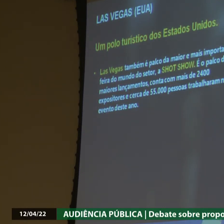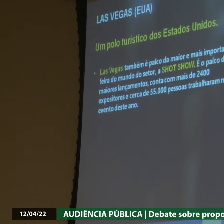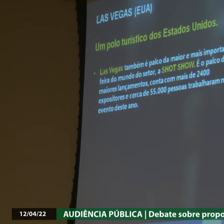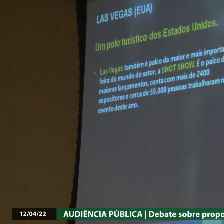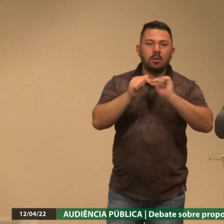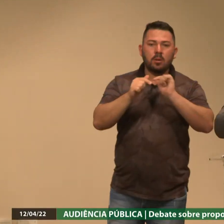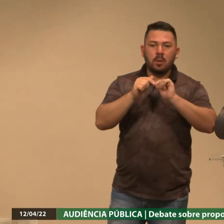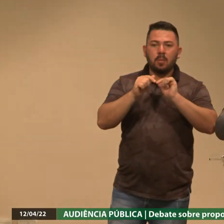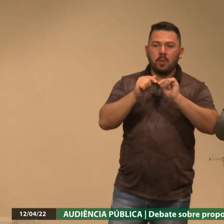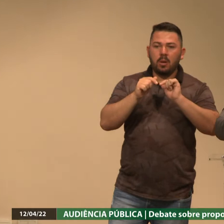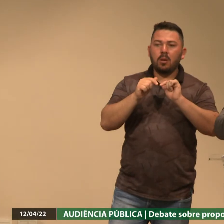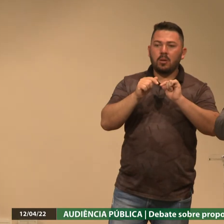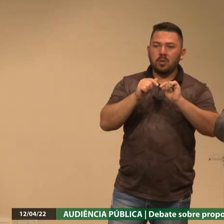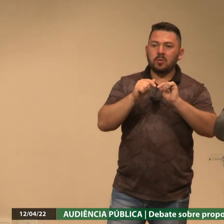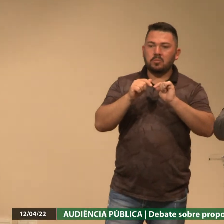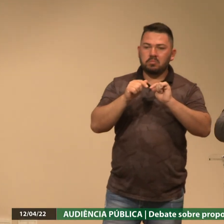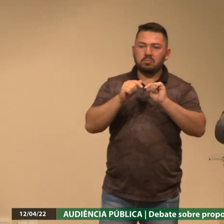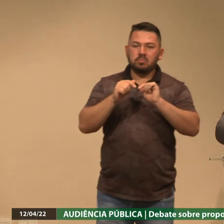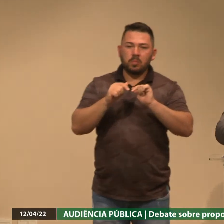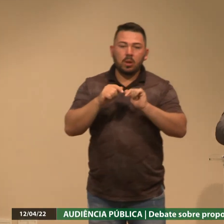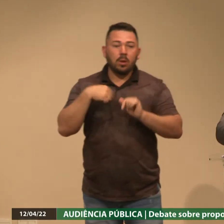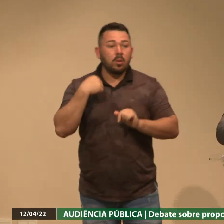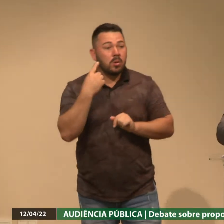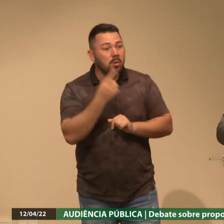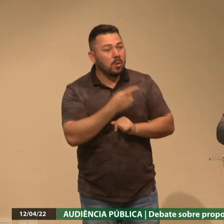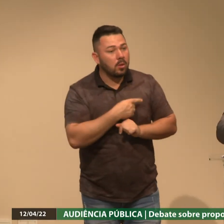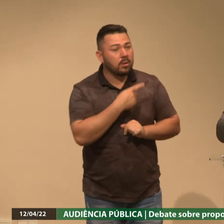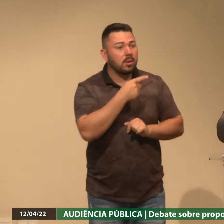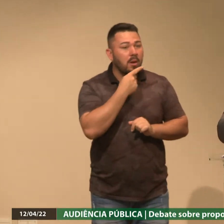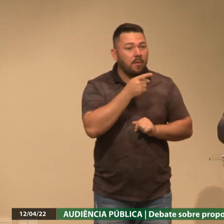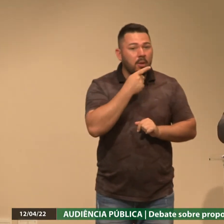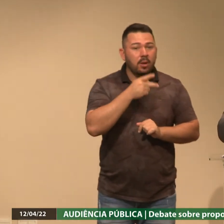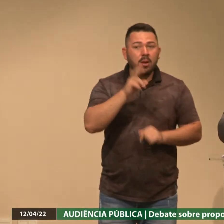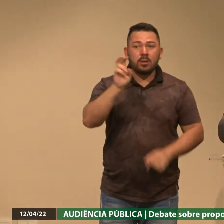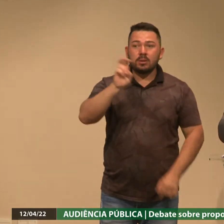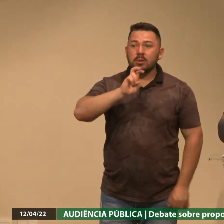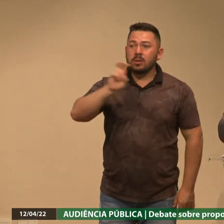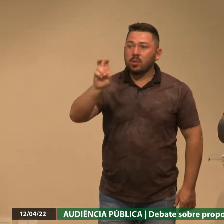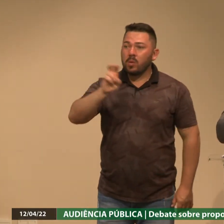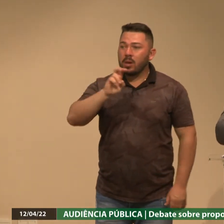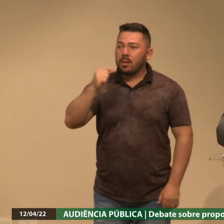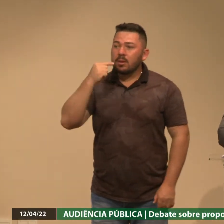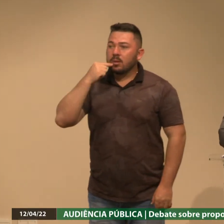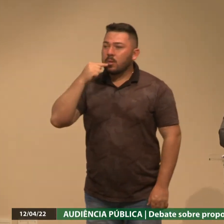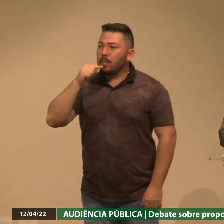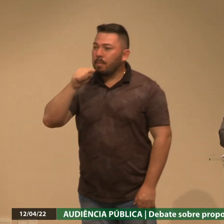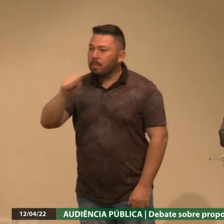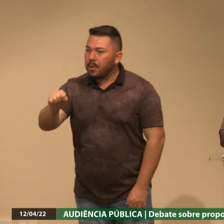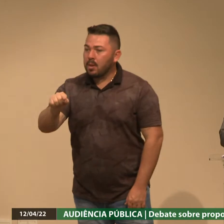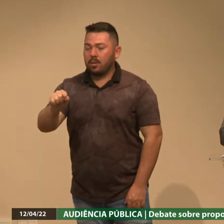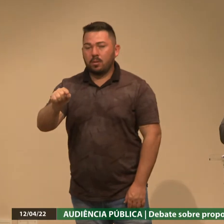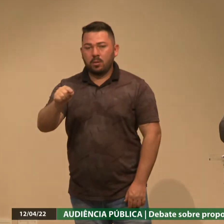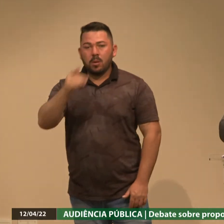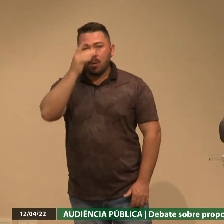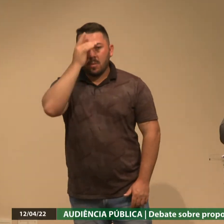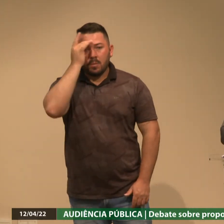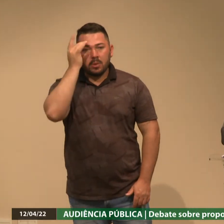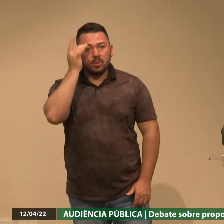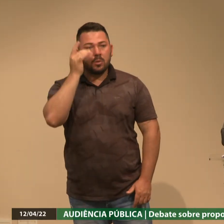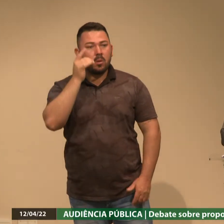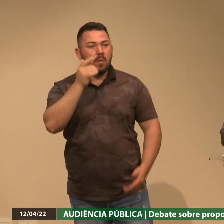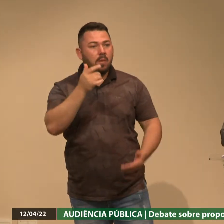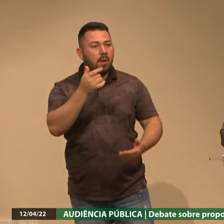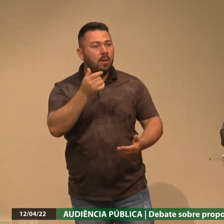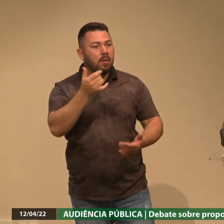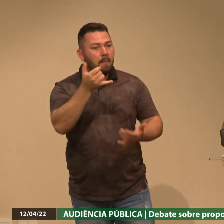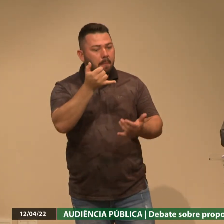evento Oi gente nós estamos falando de 55 mil pessoas Vamos colocar